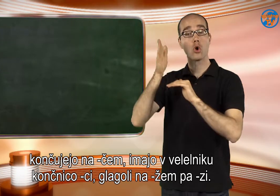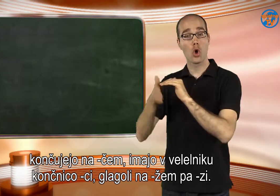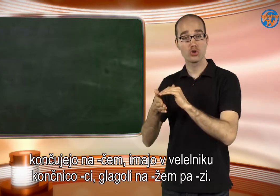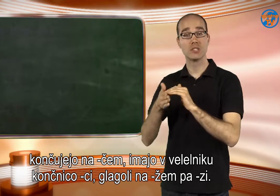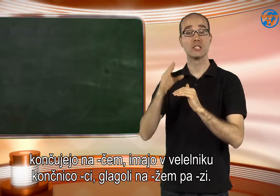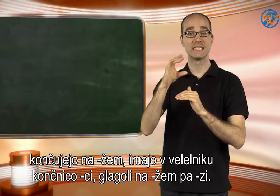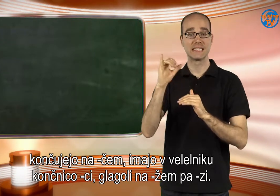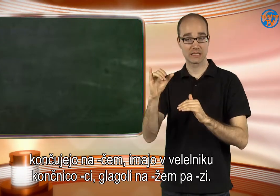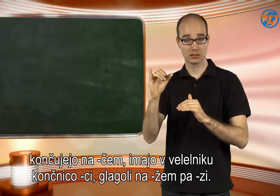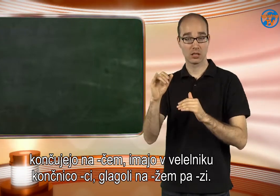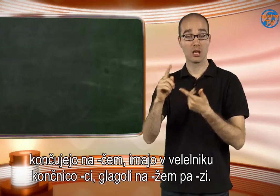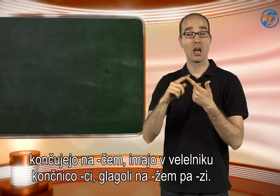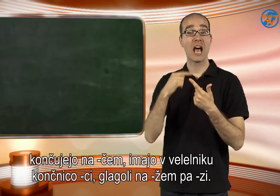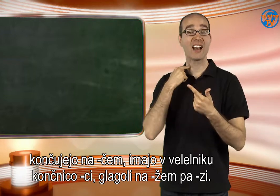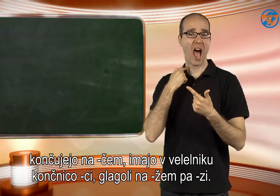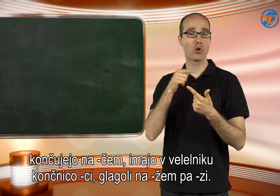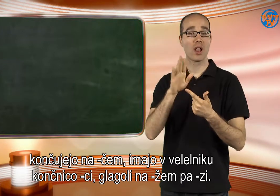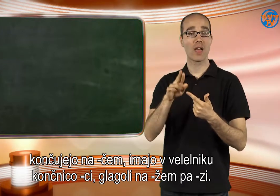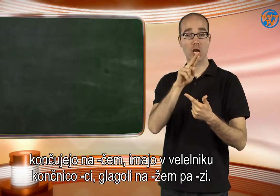na žem pa zi.